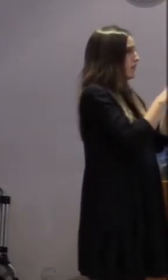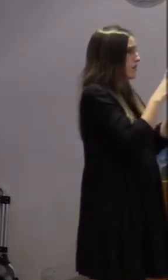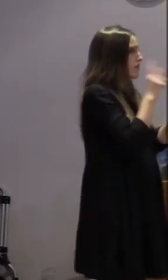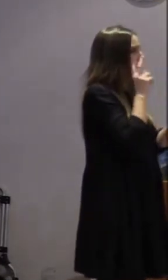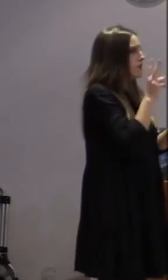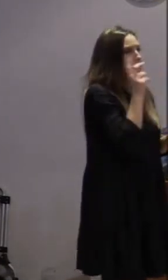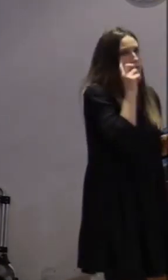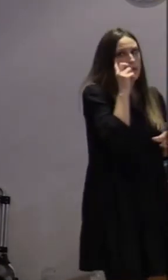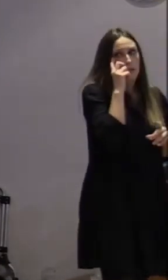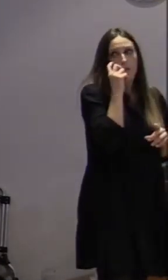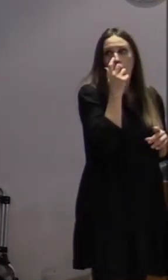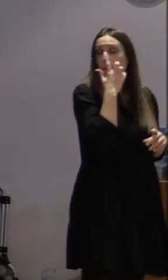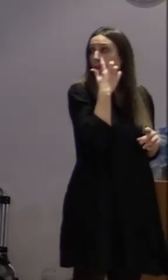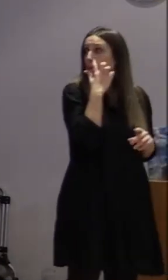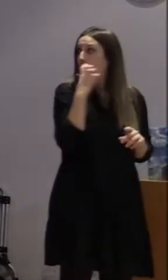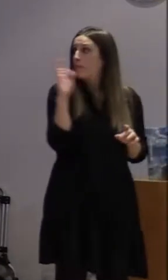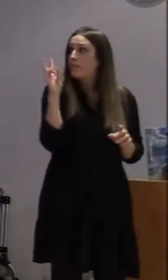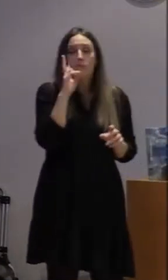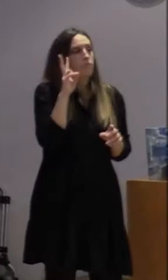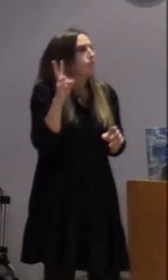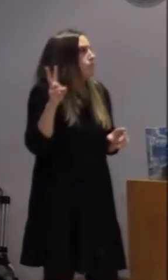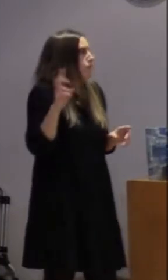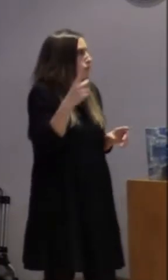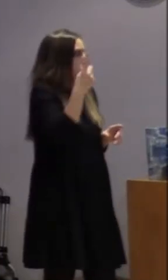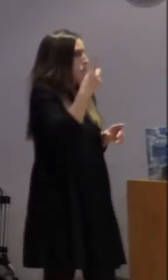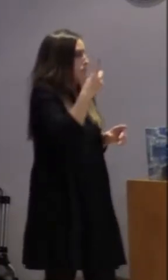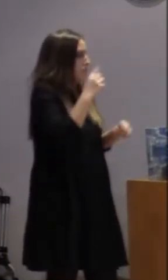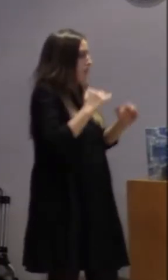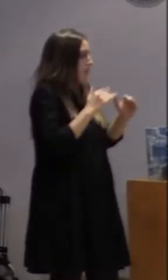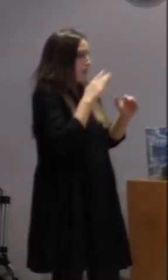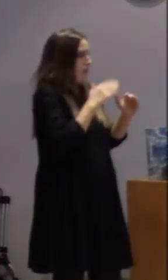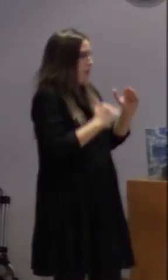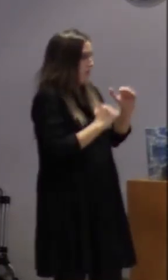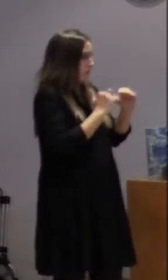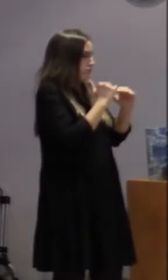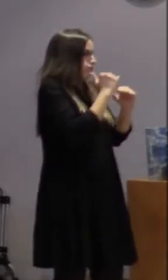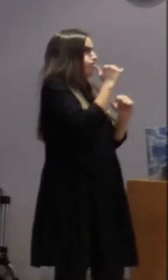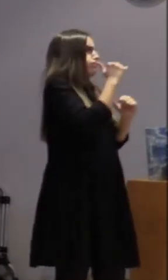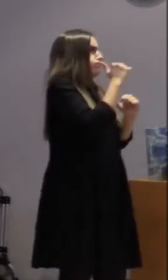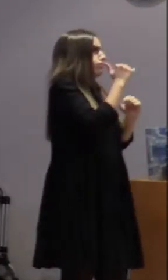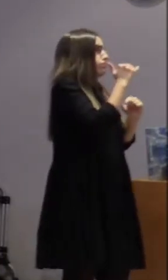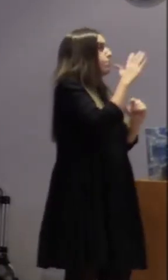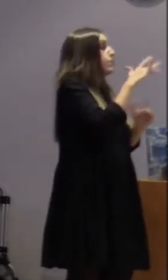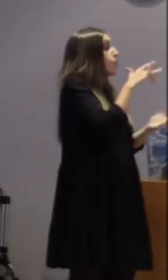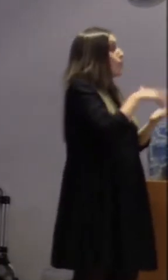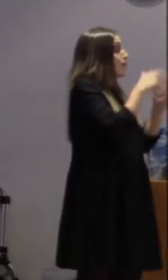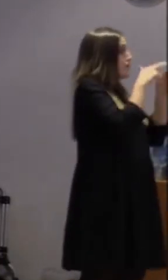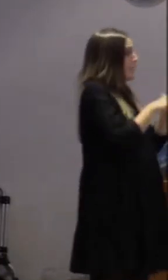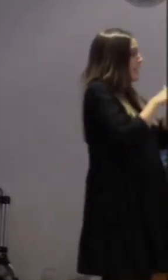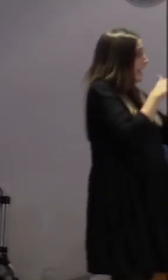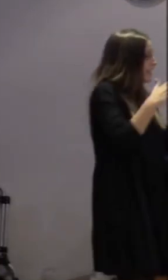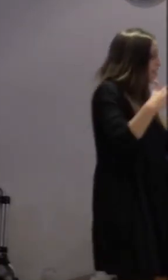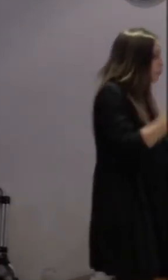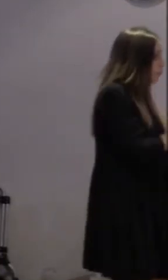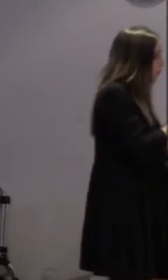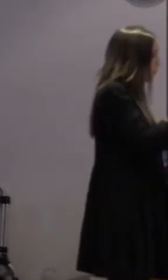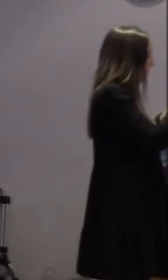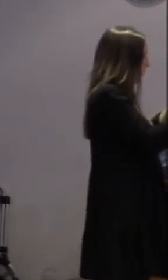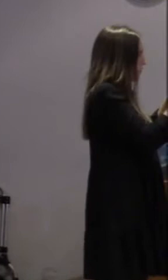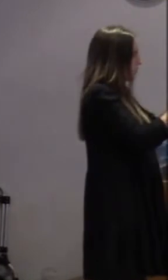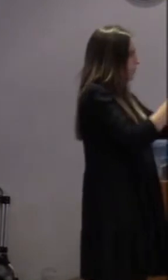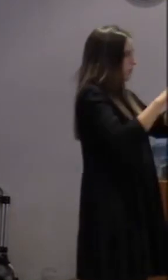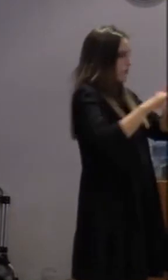pues sí, a lo mejor vio una inundación donde vivía y tal, pero cuando además analiza toda la serie de cuadros,